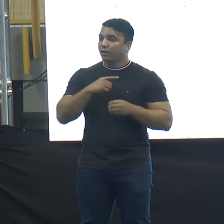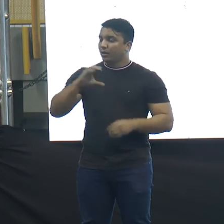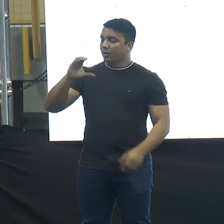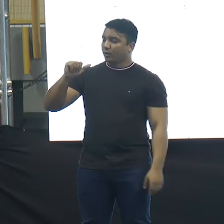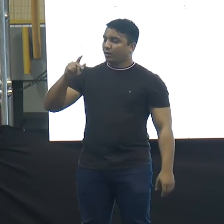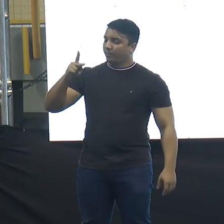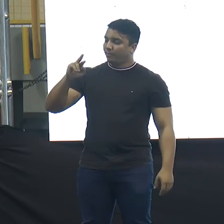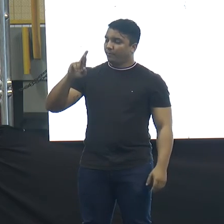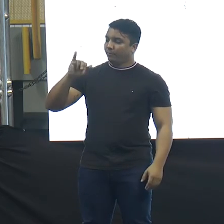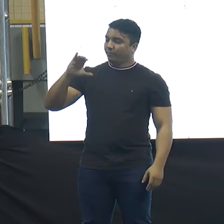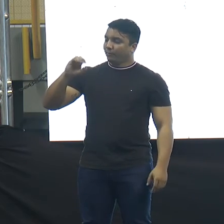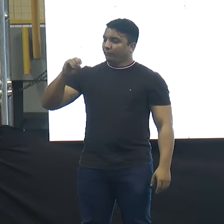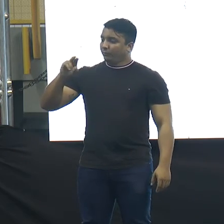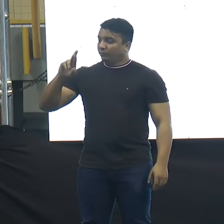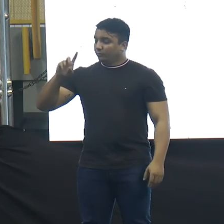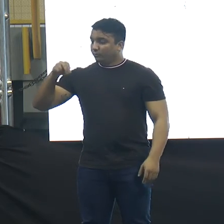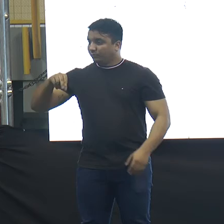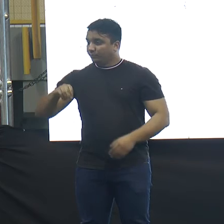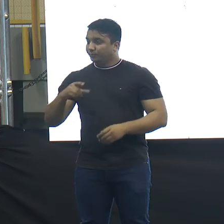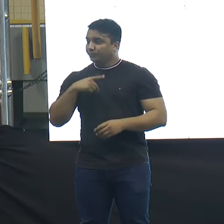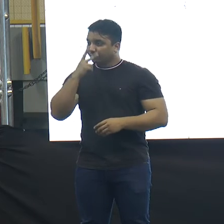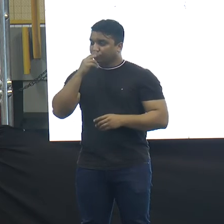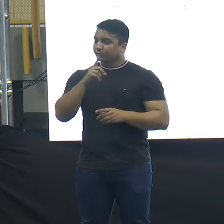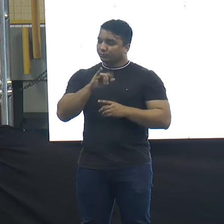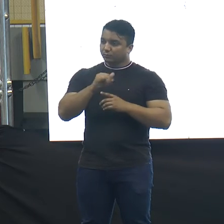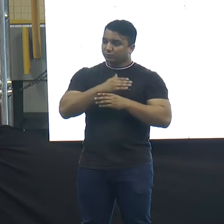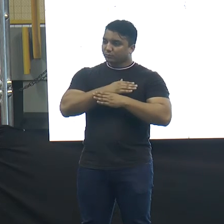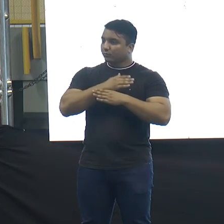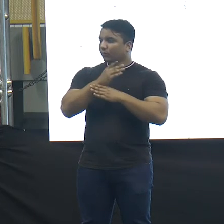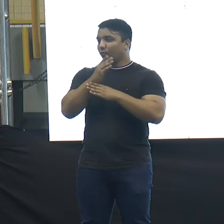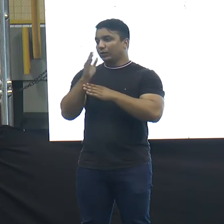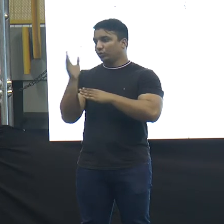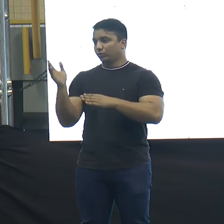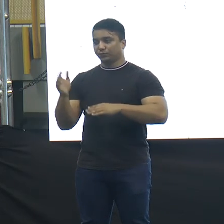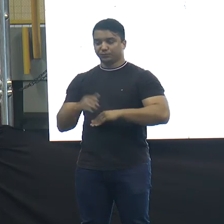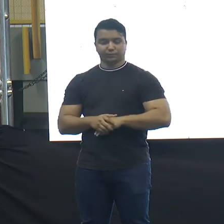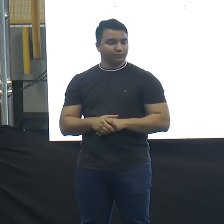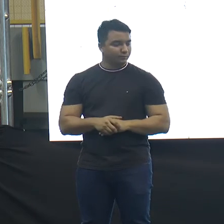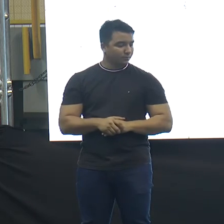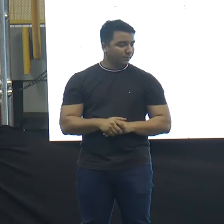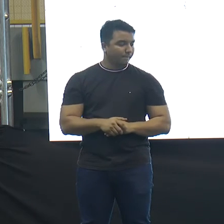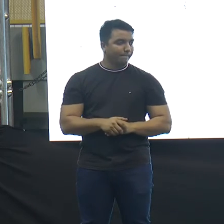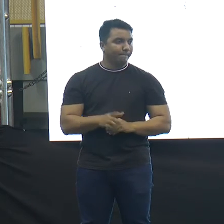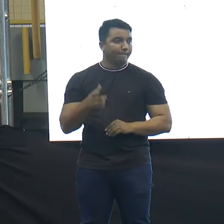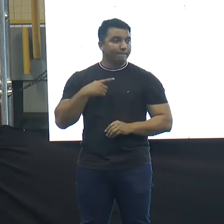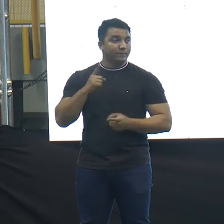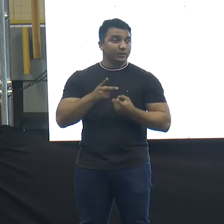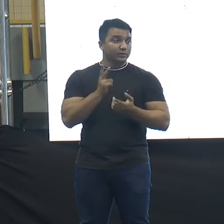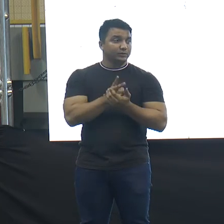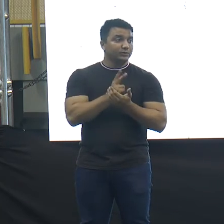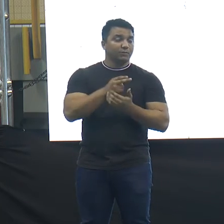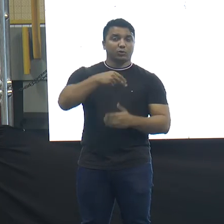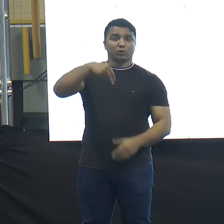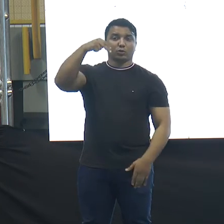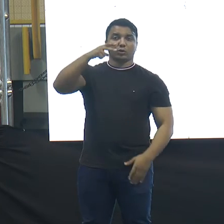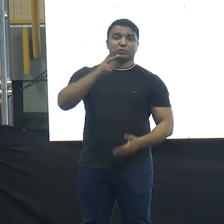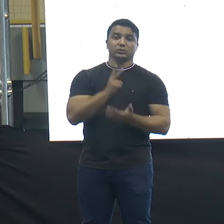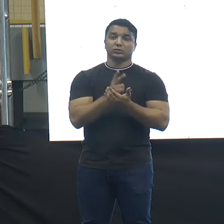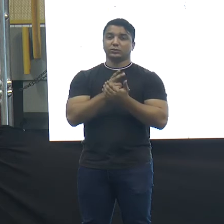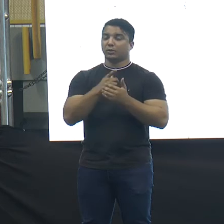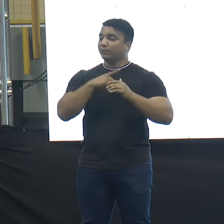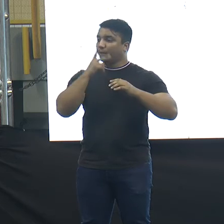Capricórnio, os dias vão ser um pouco mais longos do que as noites. Isso é mais perceptível no hemisfério norte, porque o hemisfério norte tem mais